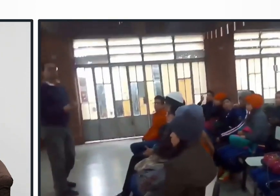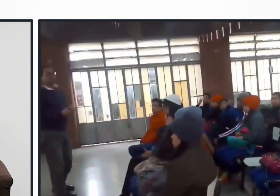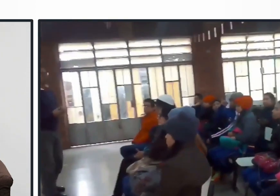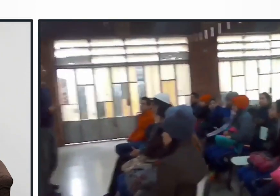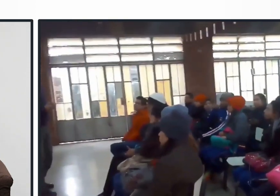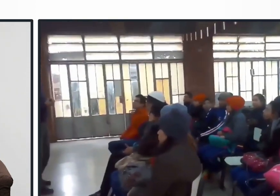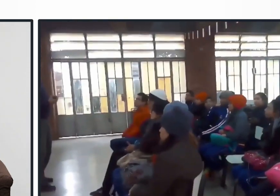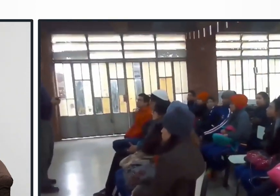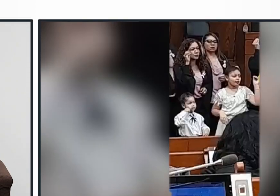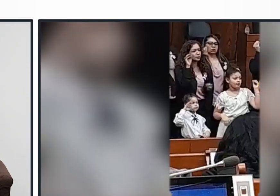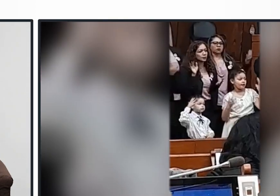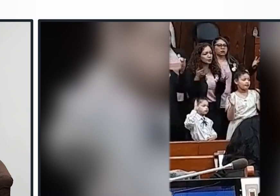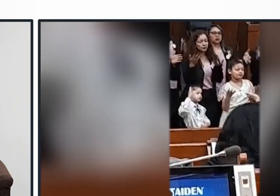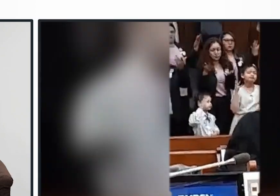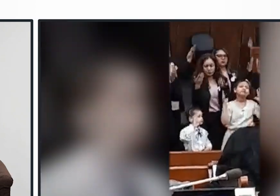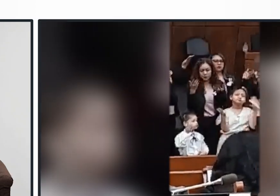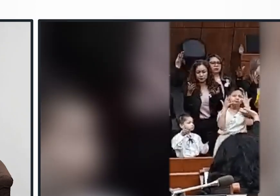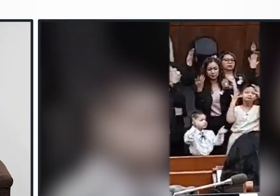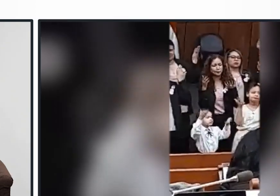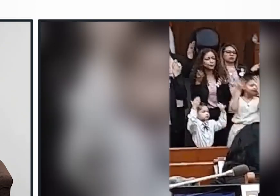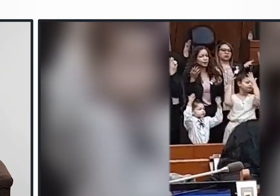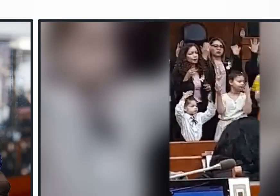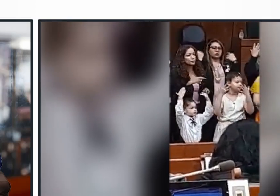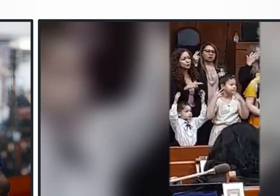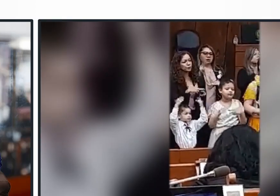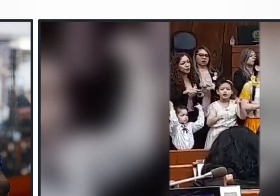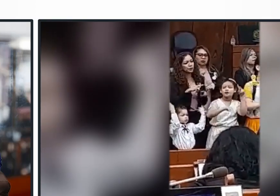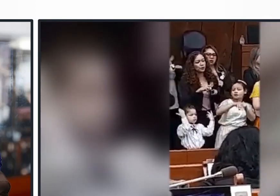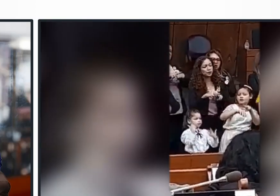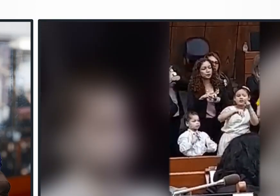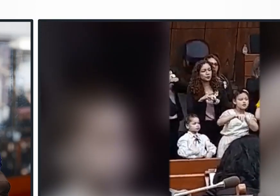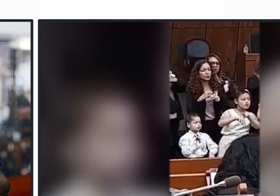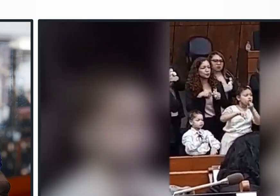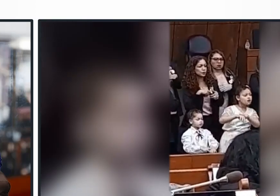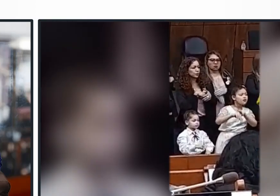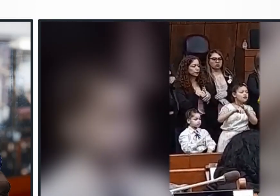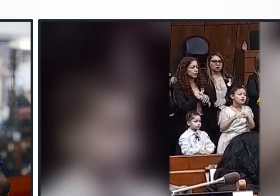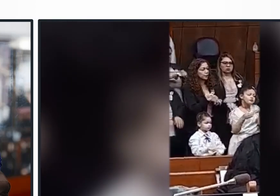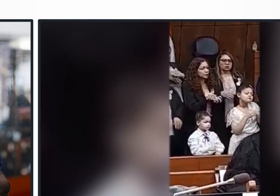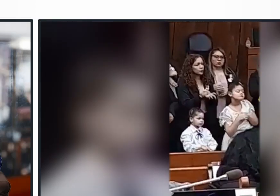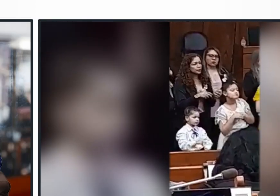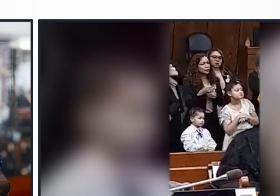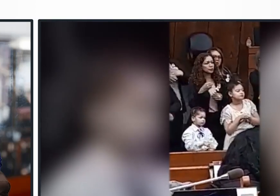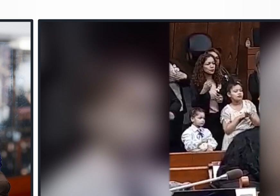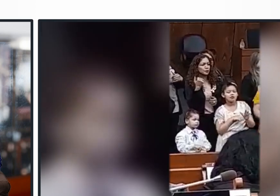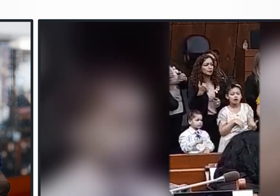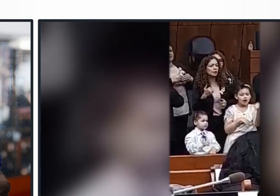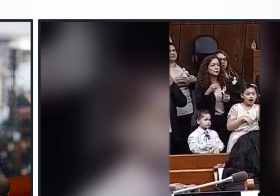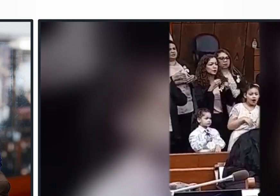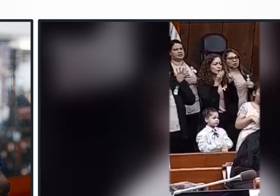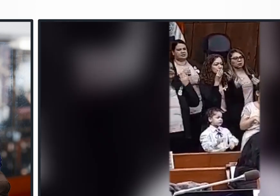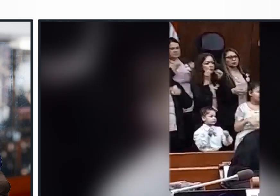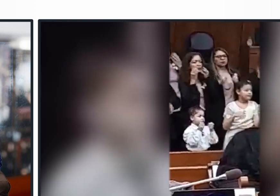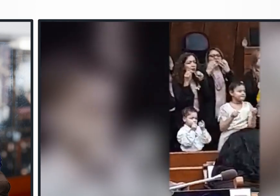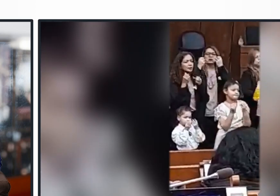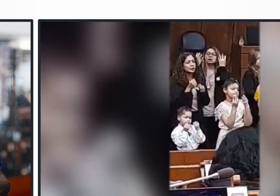semanas sí. A ver, ¿en qué consistió eso, licenciada, por favor? A nivel internacional se recuerda